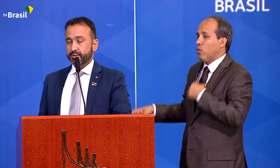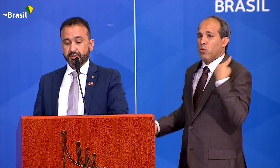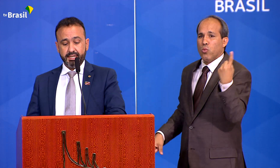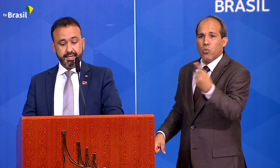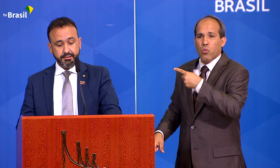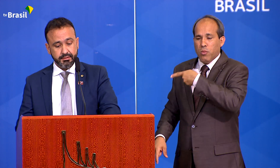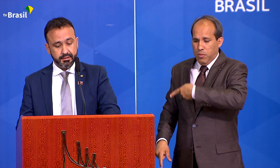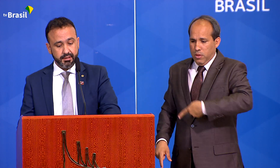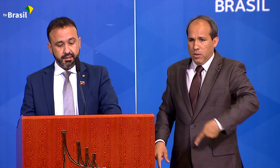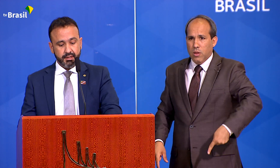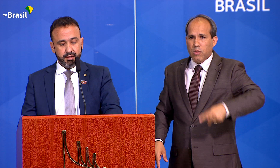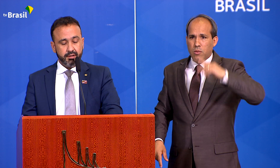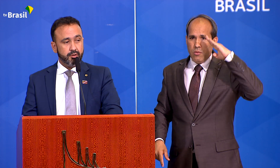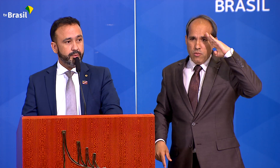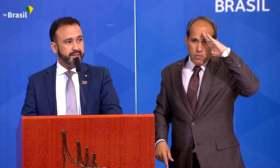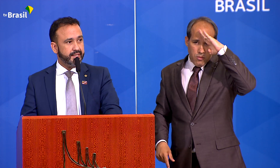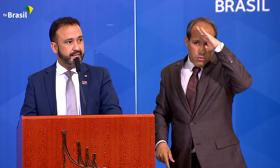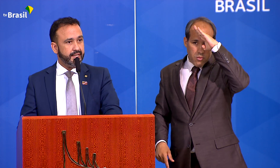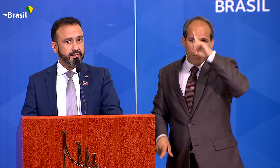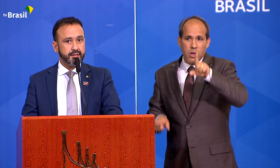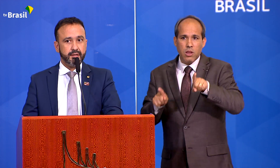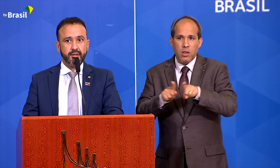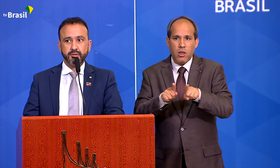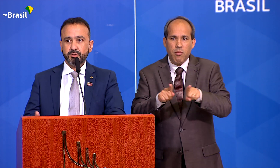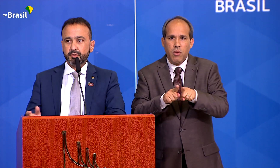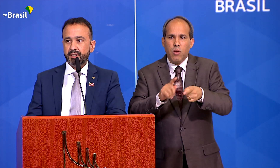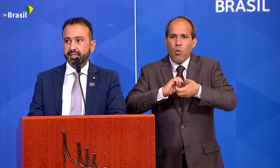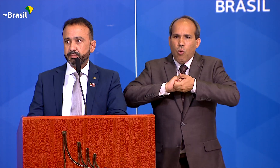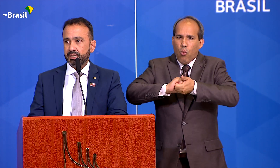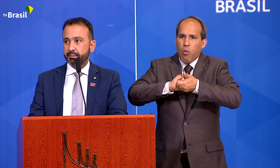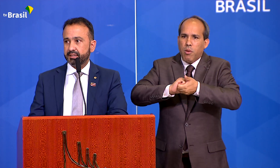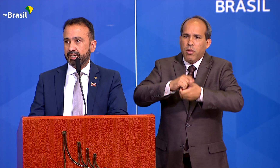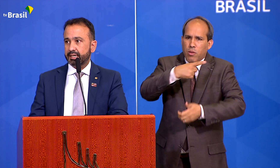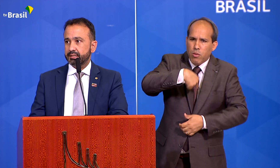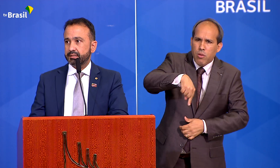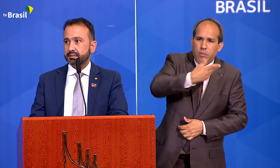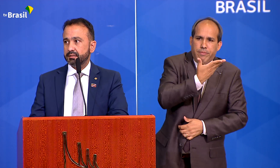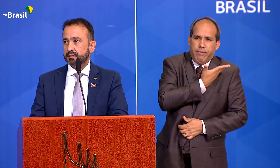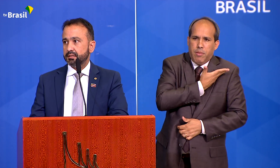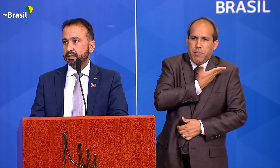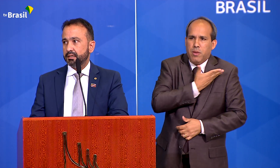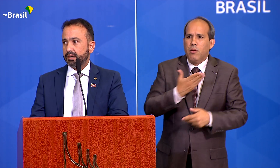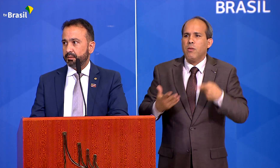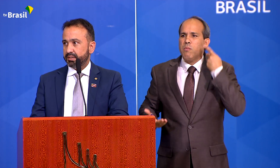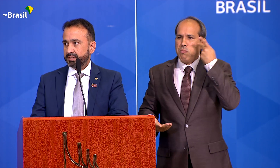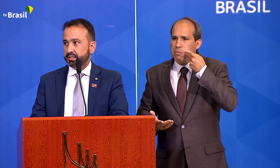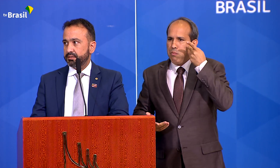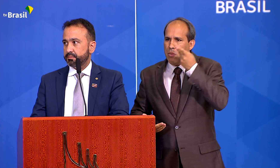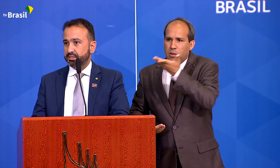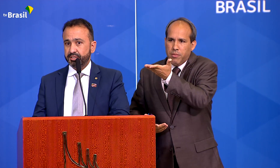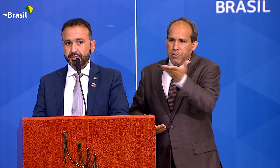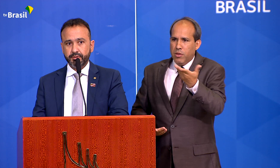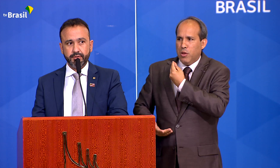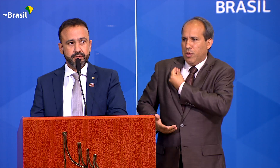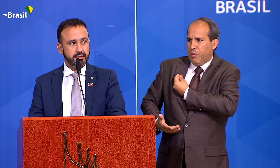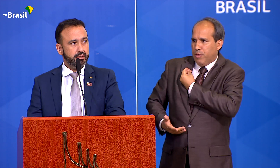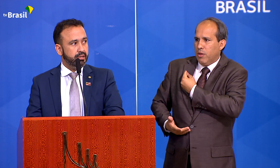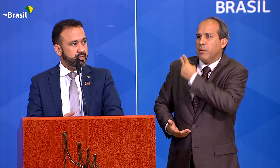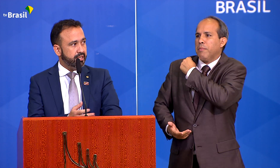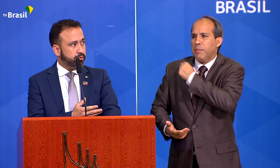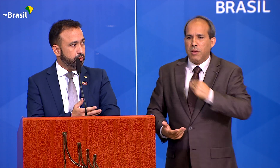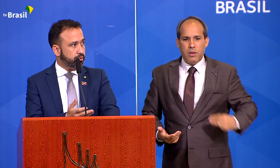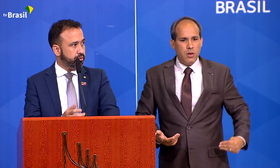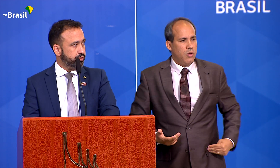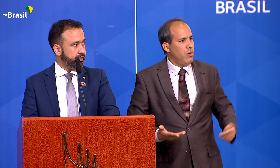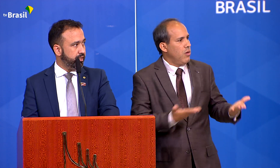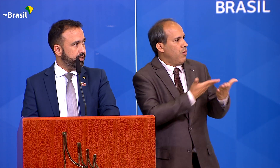Jair bolsonaro complementar aos meus colegas parlamentares aqui presentes ministros